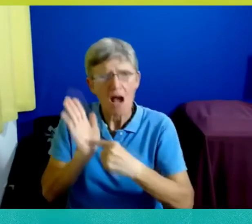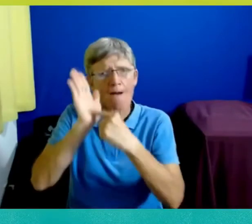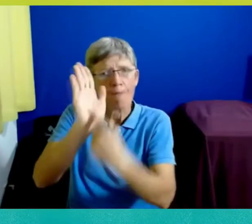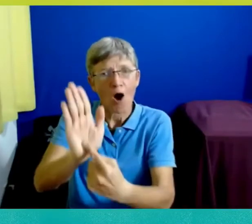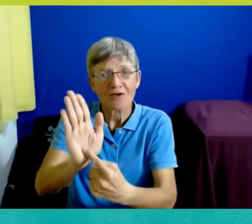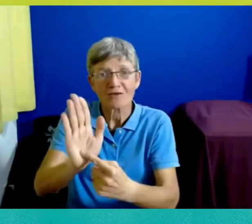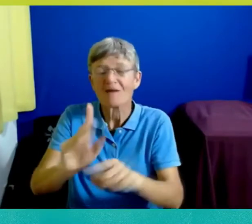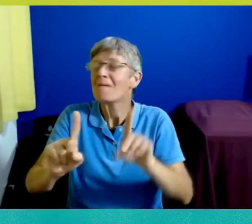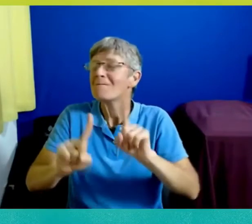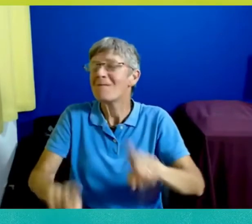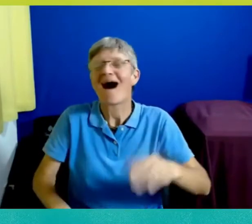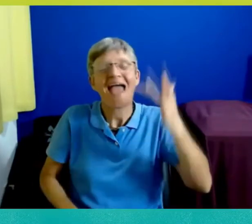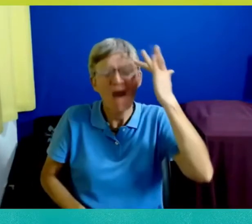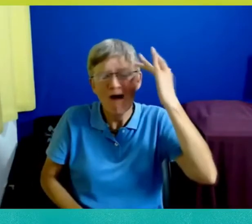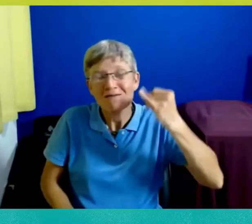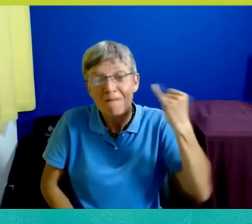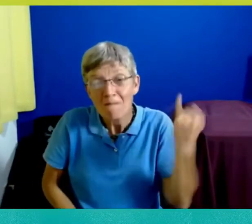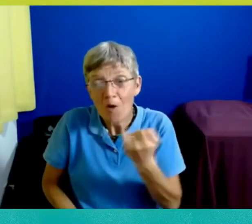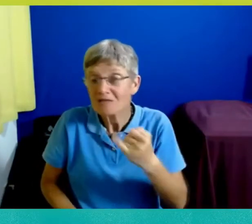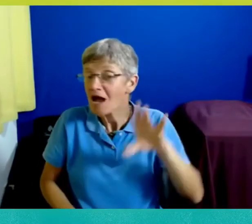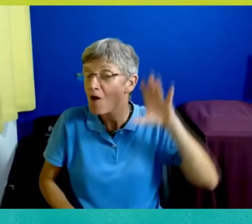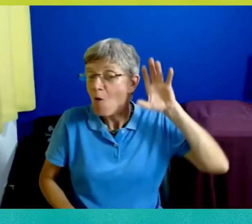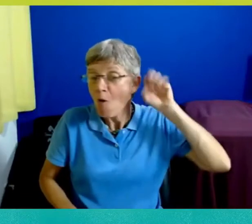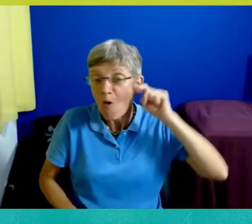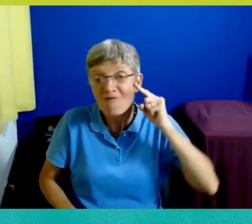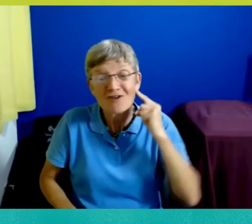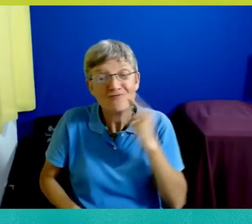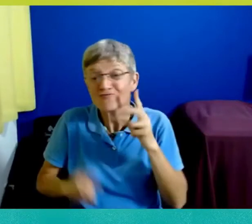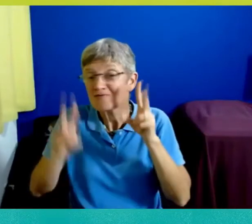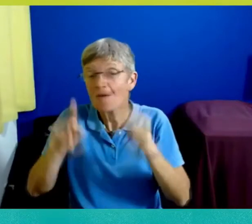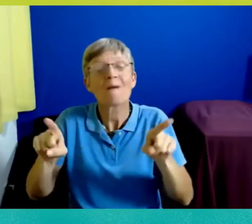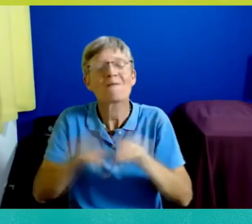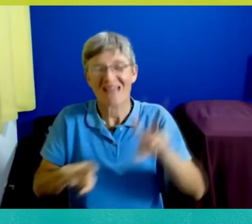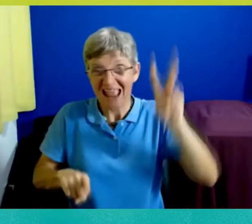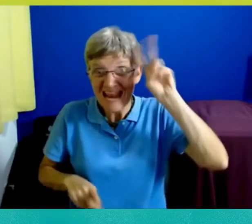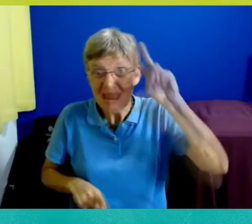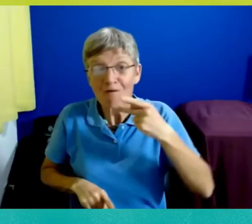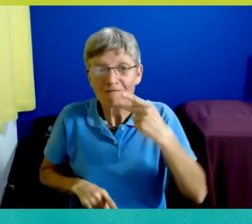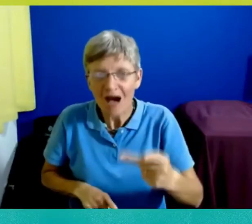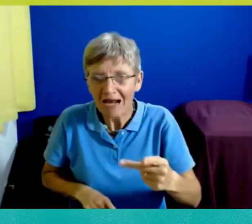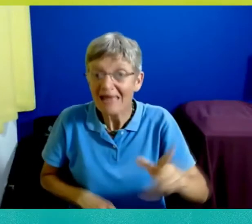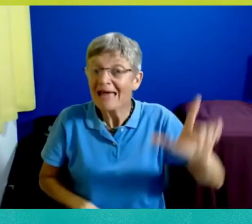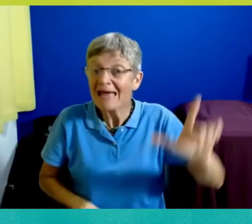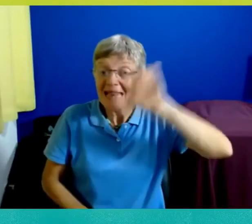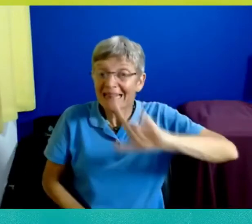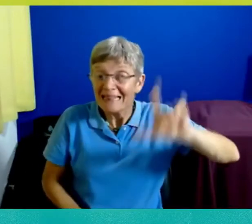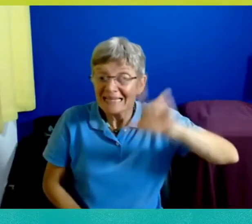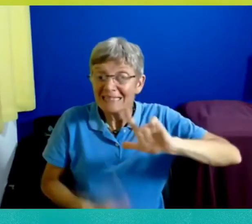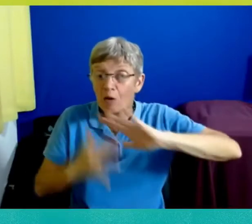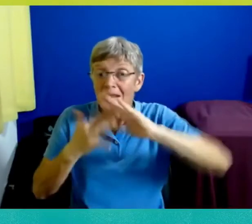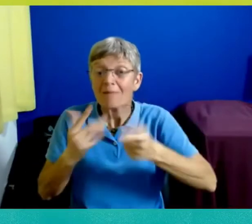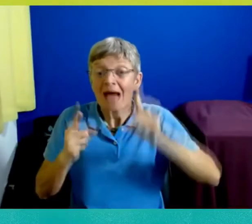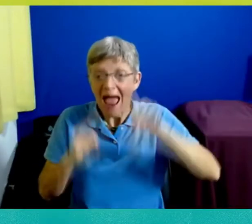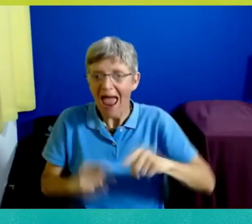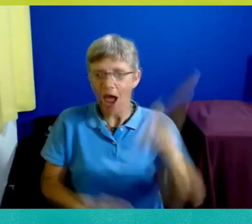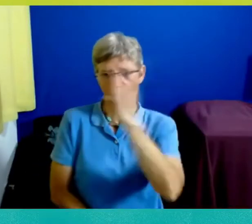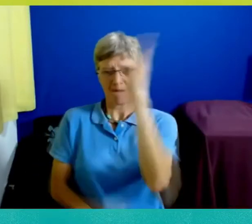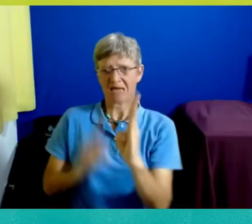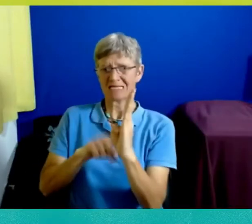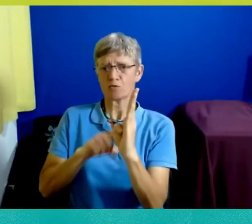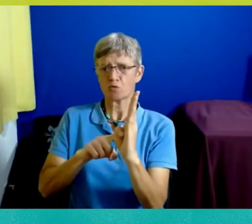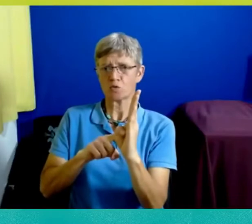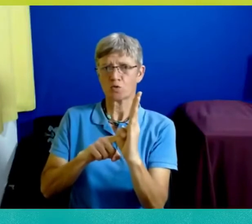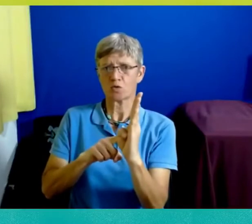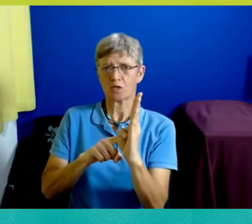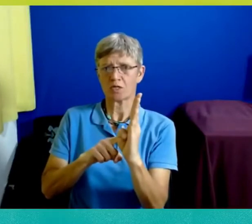para a escola mostrar, pegar, poder mostrar. Mas eu acho importante o ouvinte, o surdo também, falar